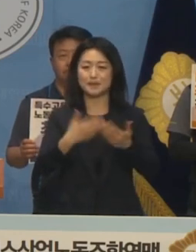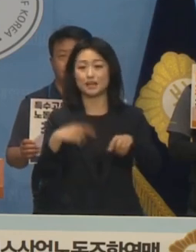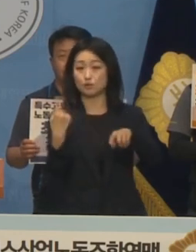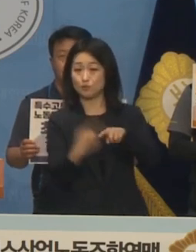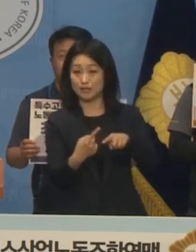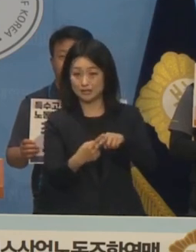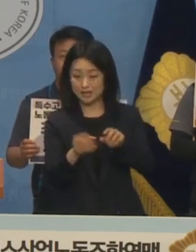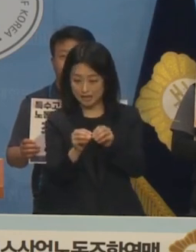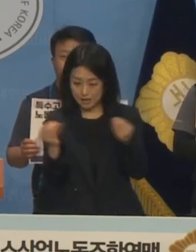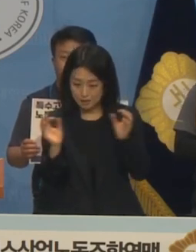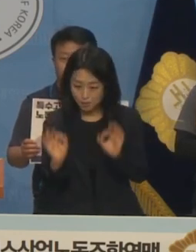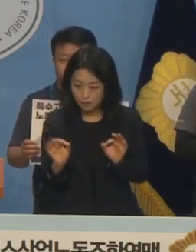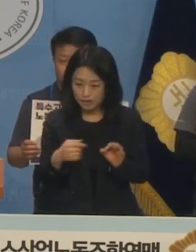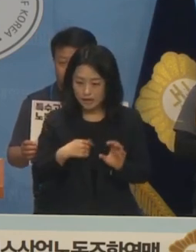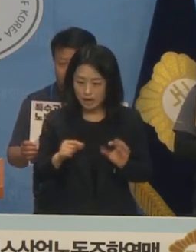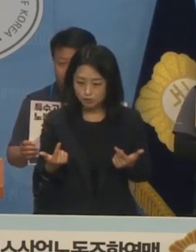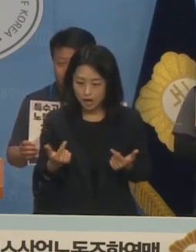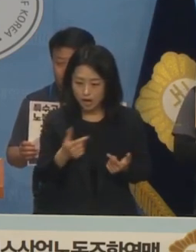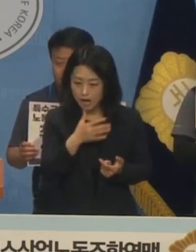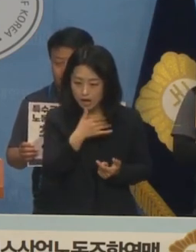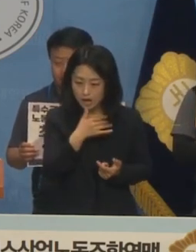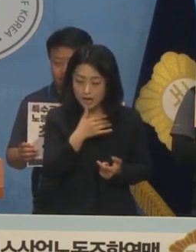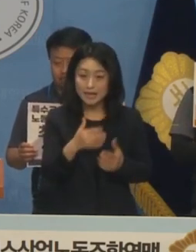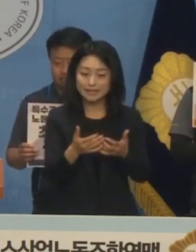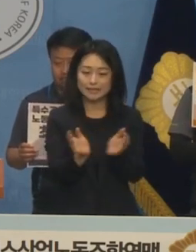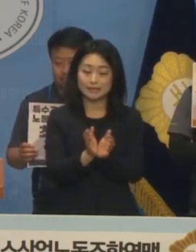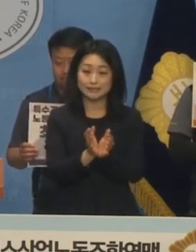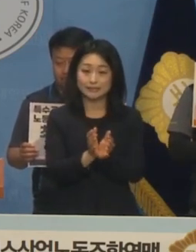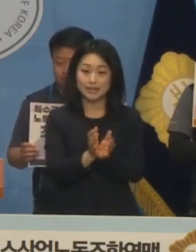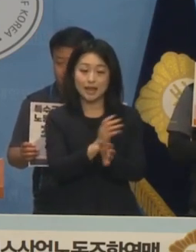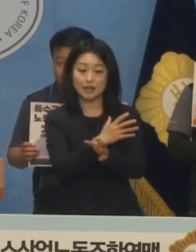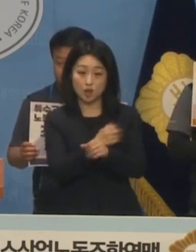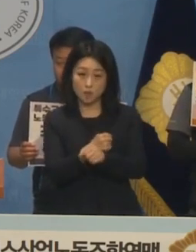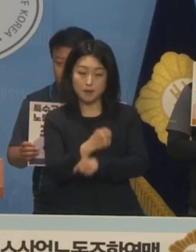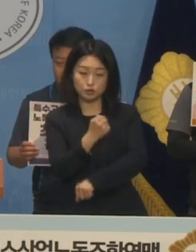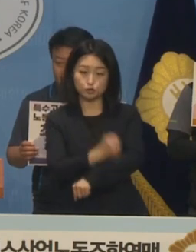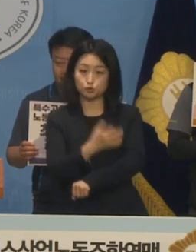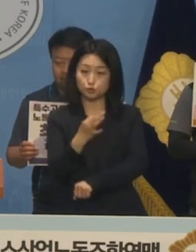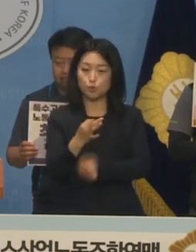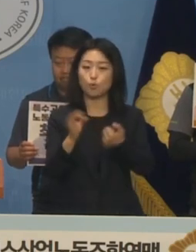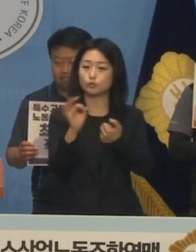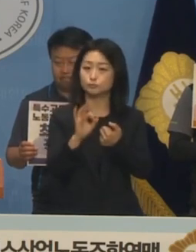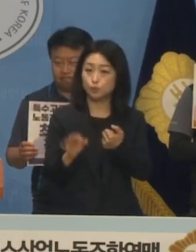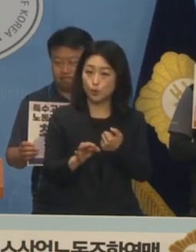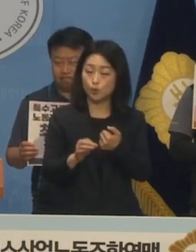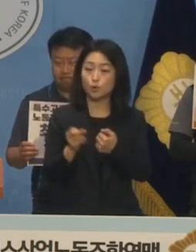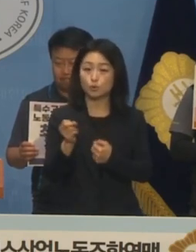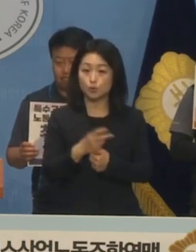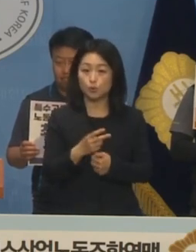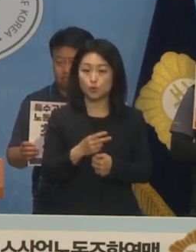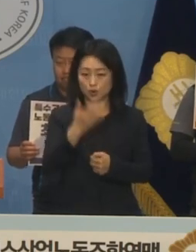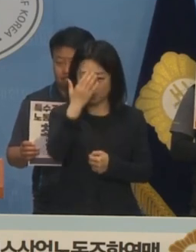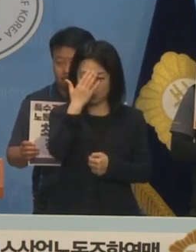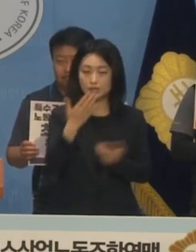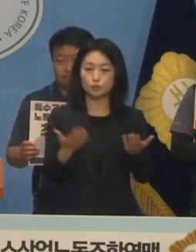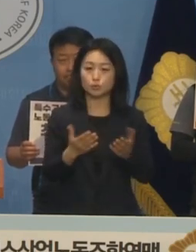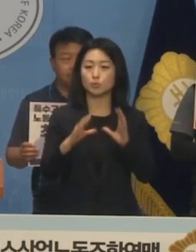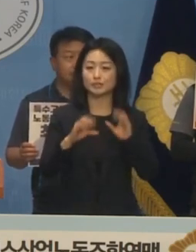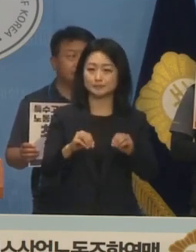시급이 8,600원입니다. 그런데 여기에 근로기준법상 노동자라면 받아야 할 저희는 4대